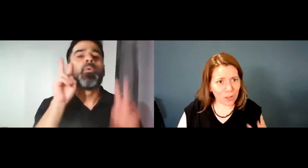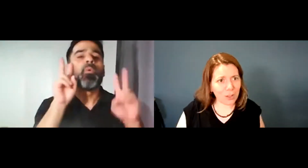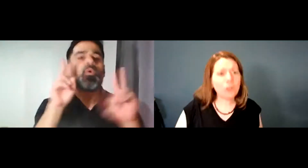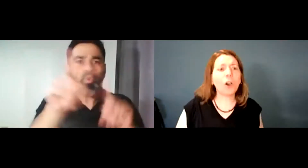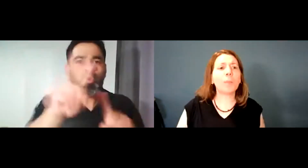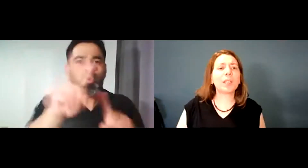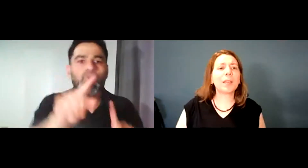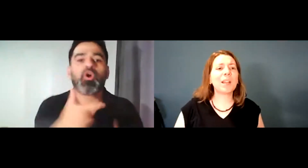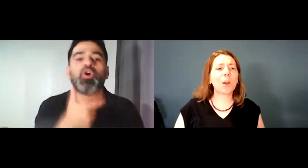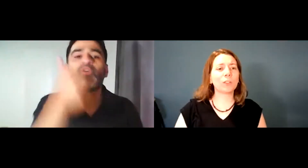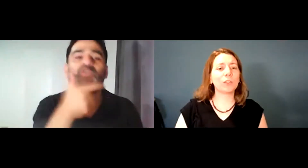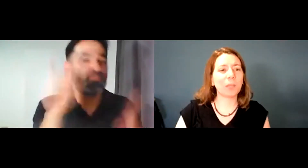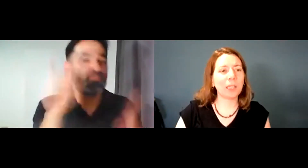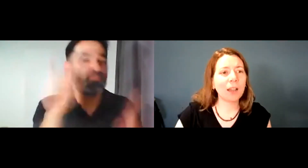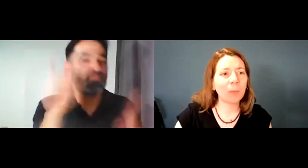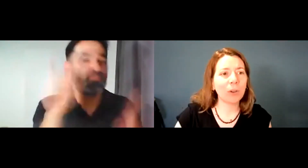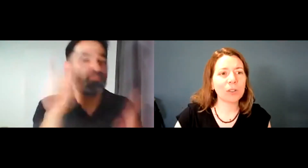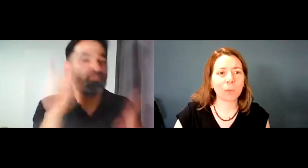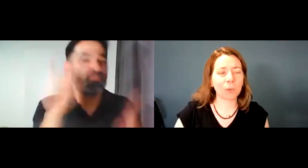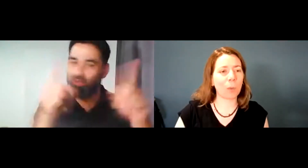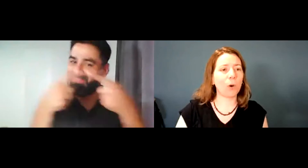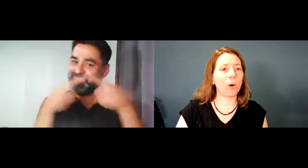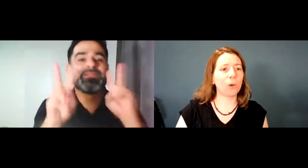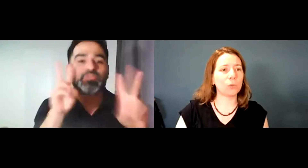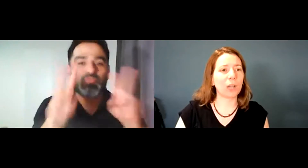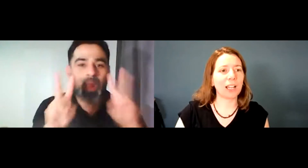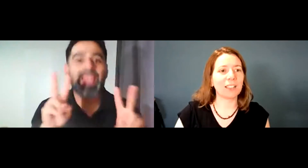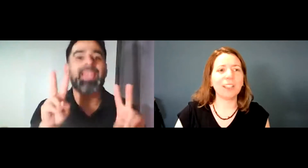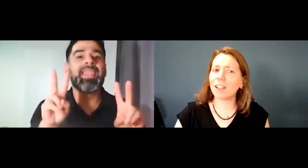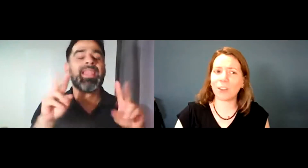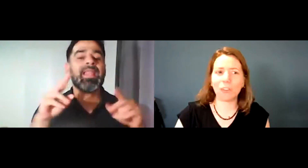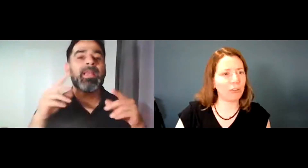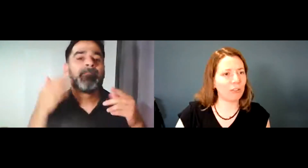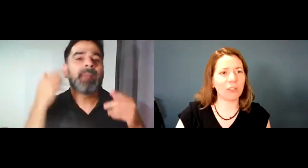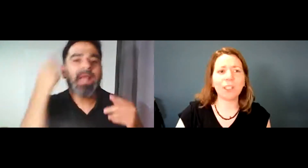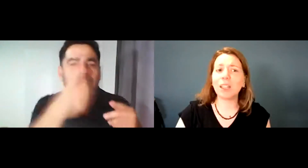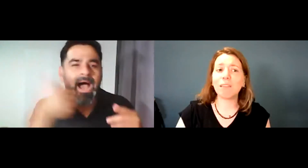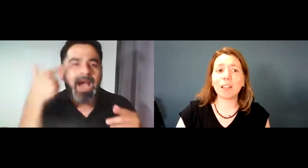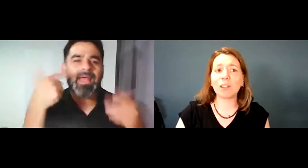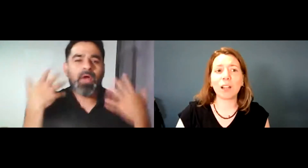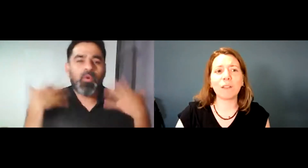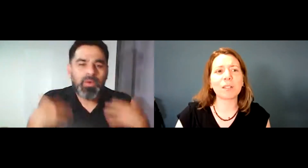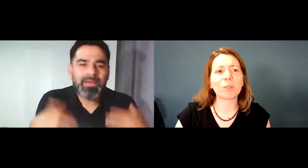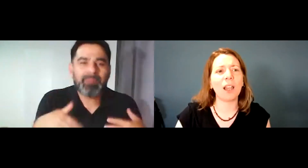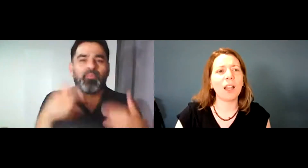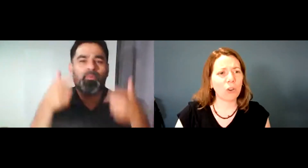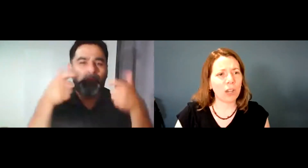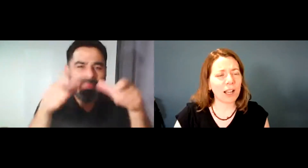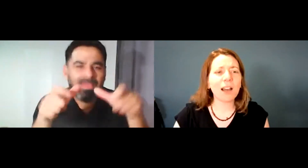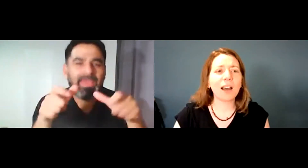No, porque mira, cuando te miramos, como tus características, no. Tiene que ver con algo visual, con la cara, con